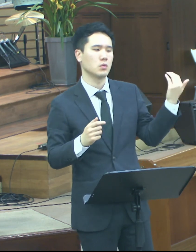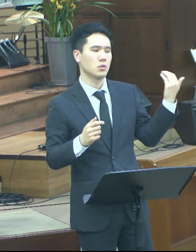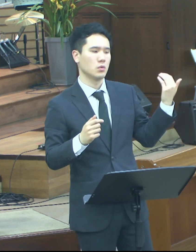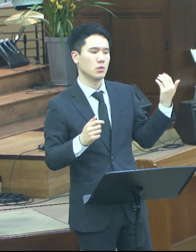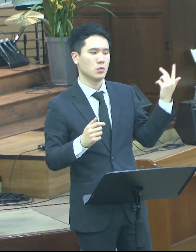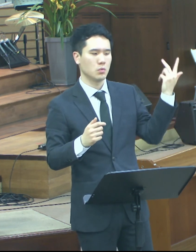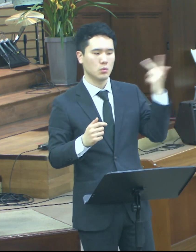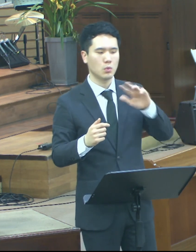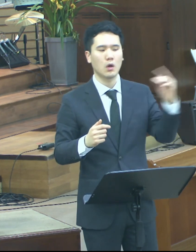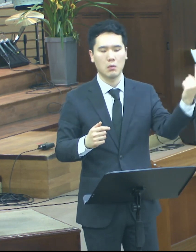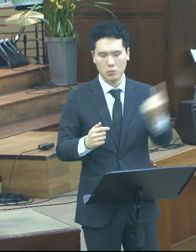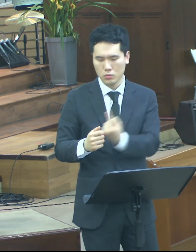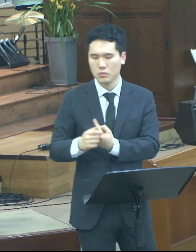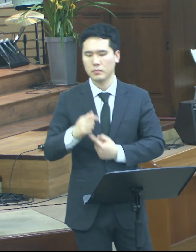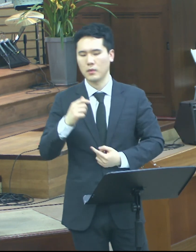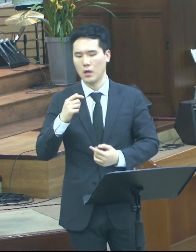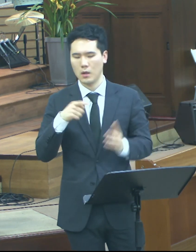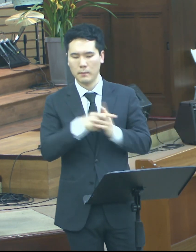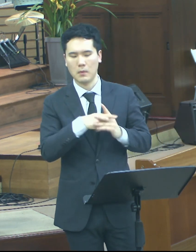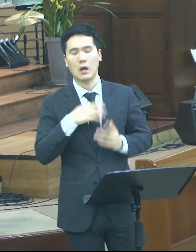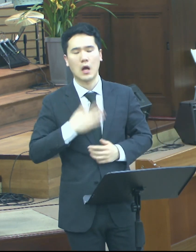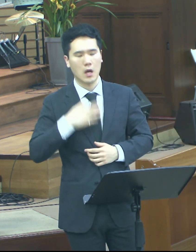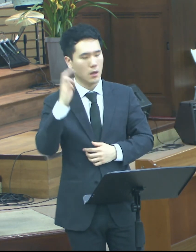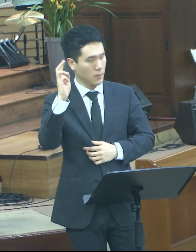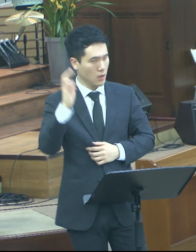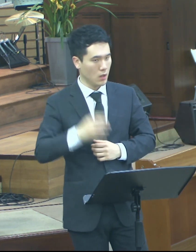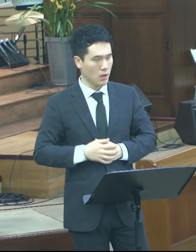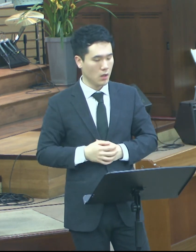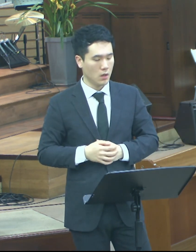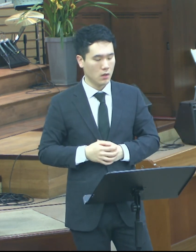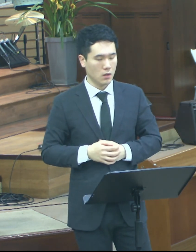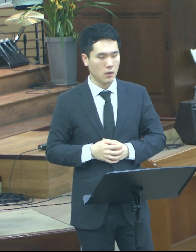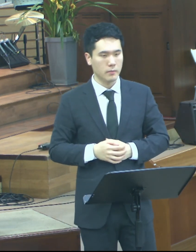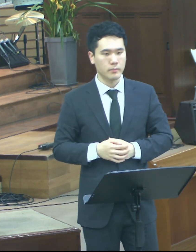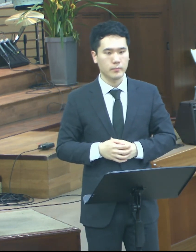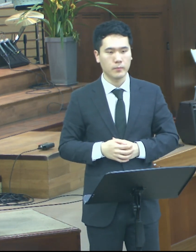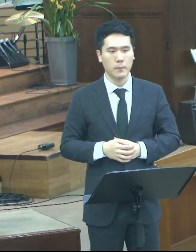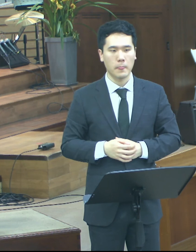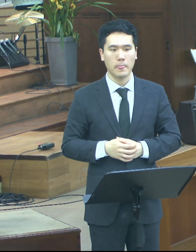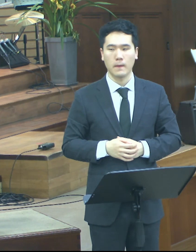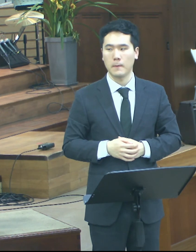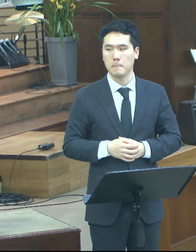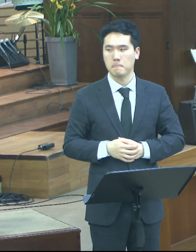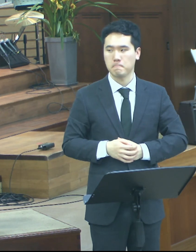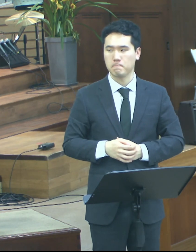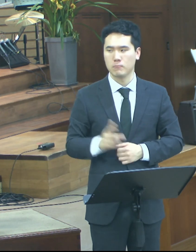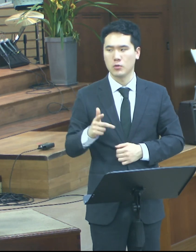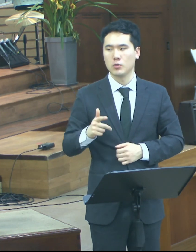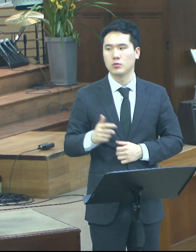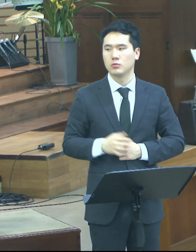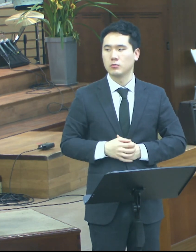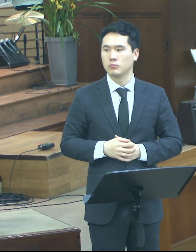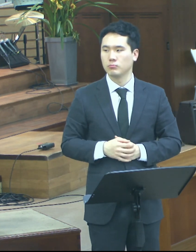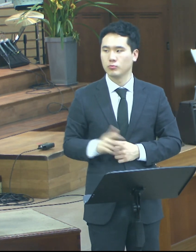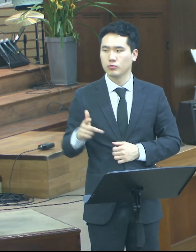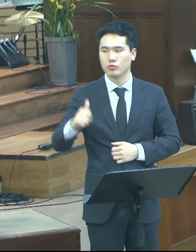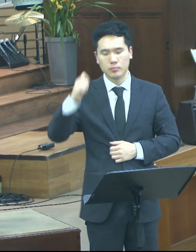그걸 다 바라보시면서 광풍이는 바다를 건너셨던 거죠. 그 주님의 안목, 그 주님의 생각, 그 주님의